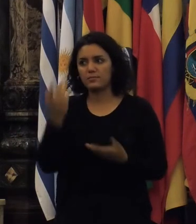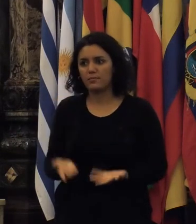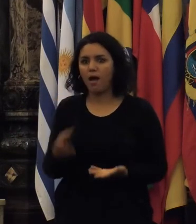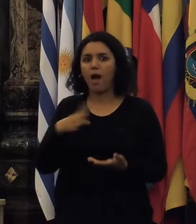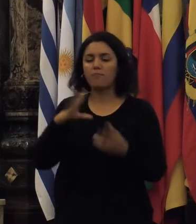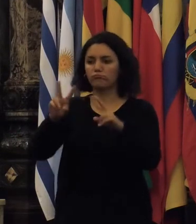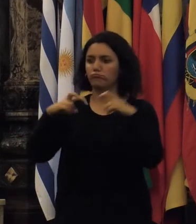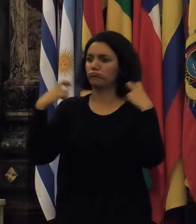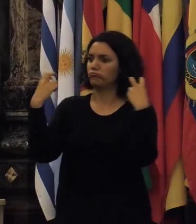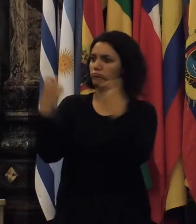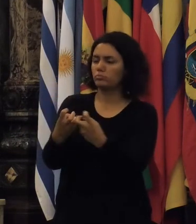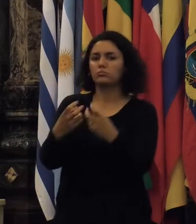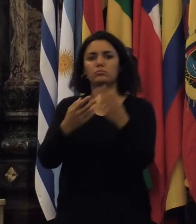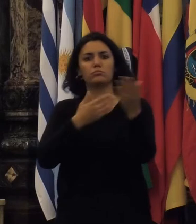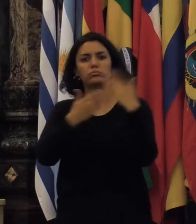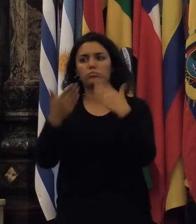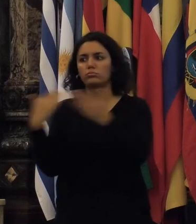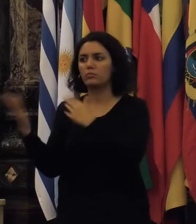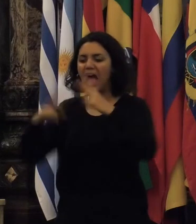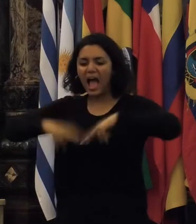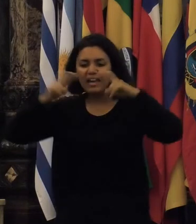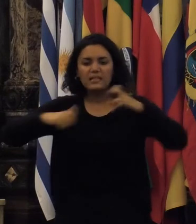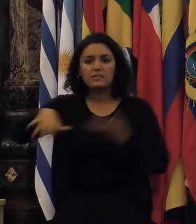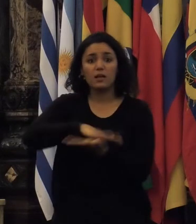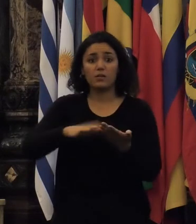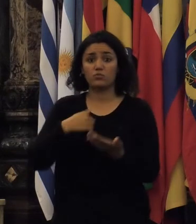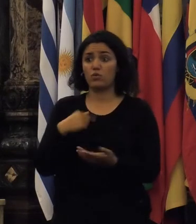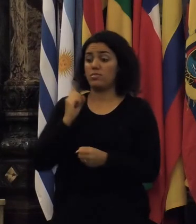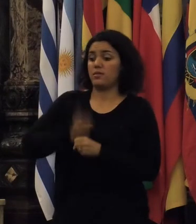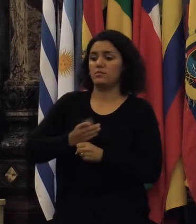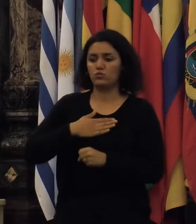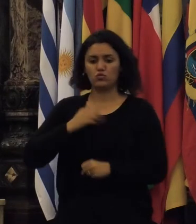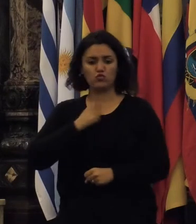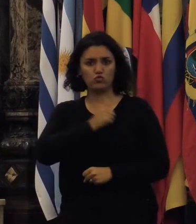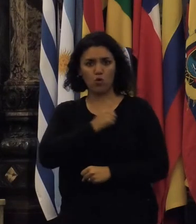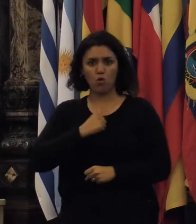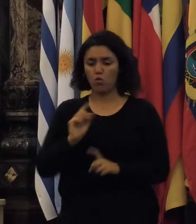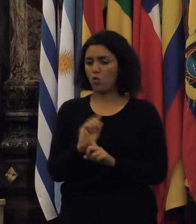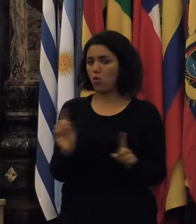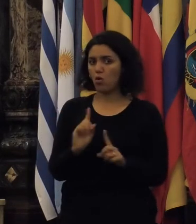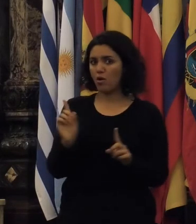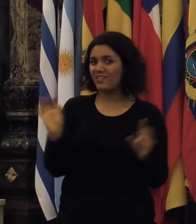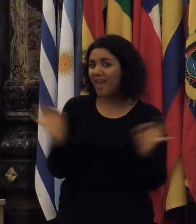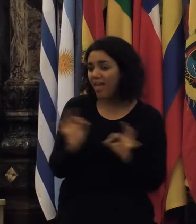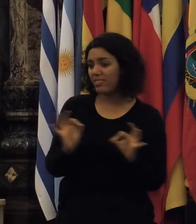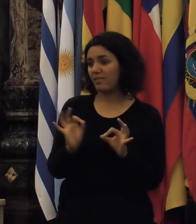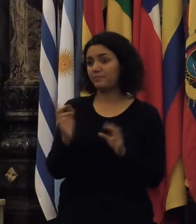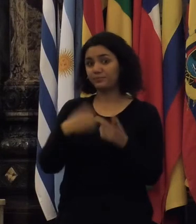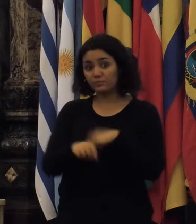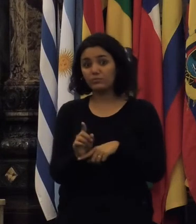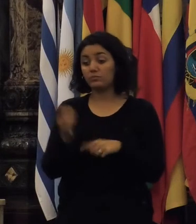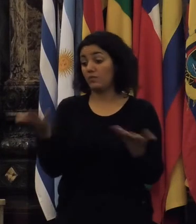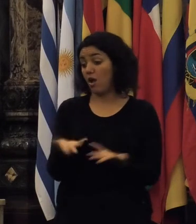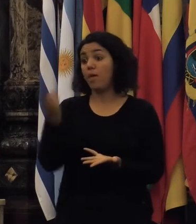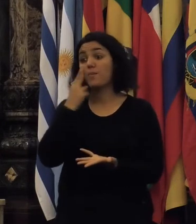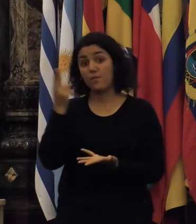ateneos, hacen laboratorios de análisis de casos. Nadie toma decisiones solo. Entonces, fíjense que uno de los problemas que en este momento